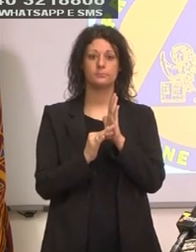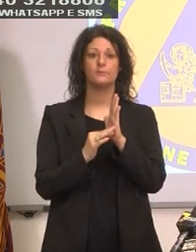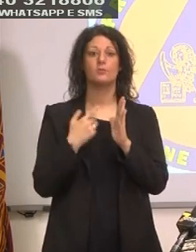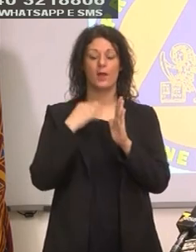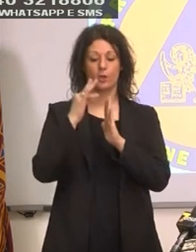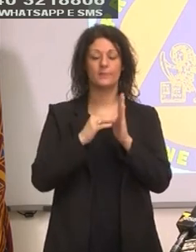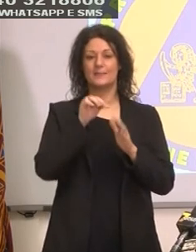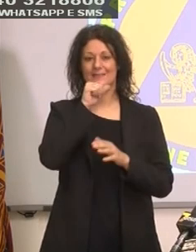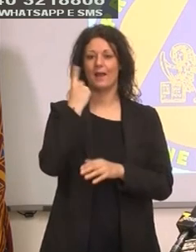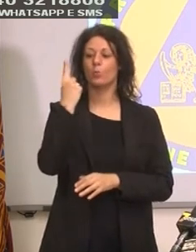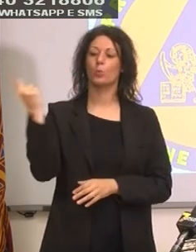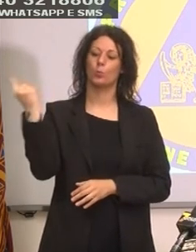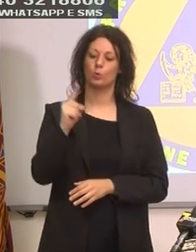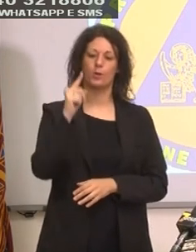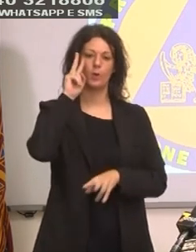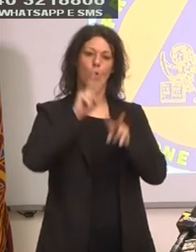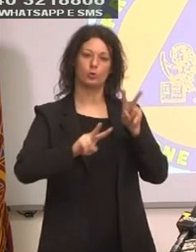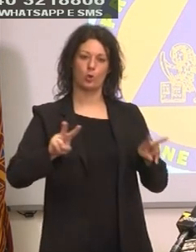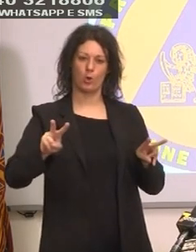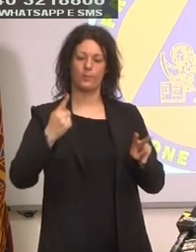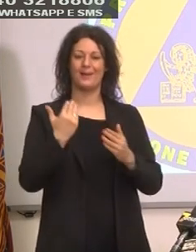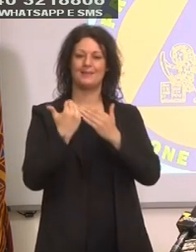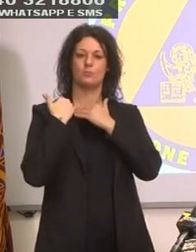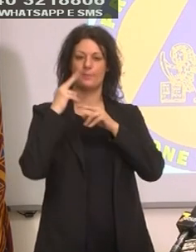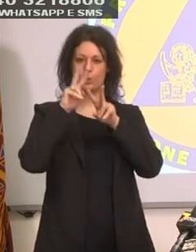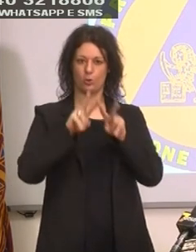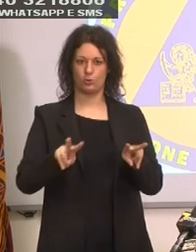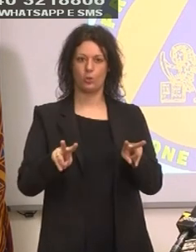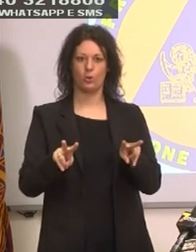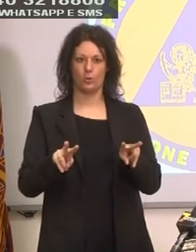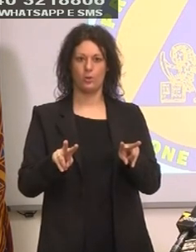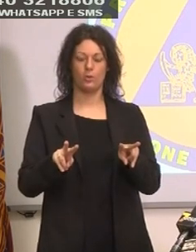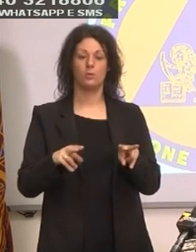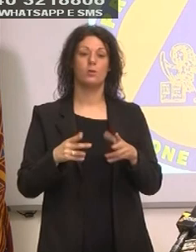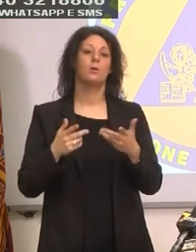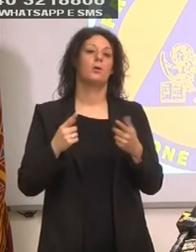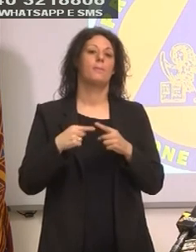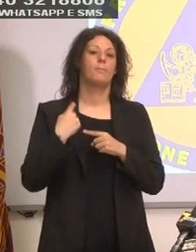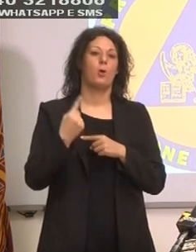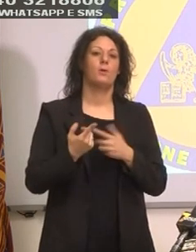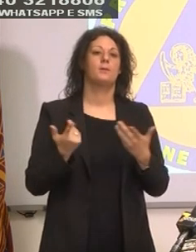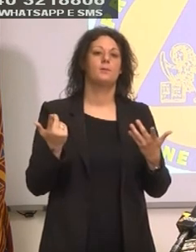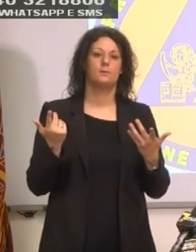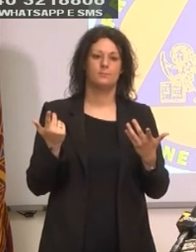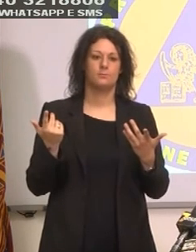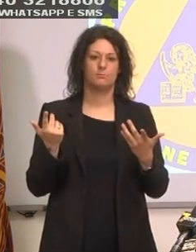della sorveglianza, però poi insomma capite che poi c'è una gestione,